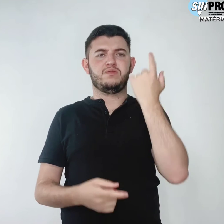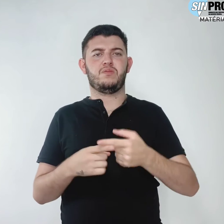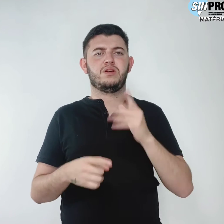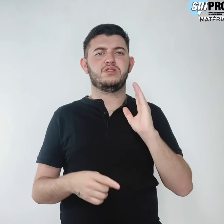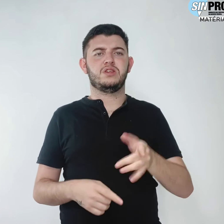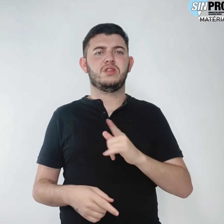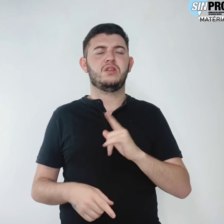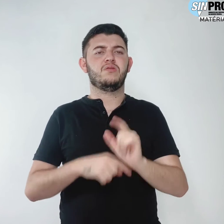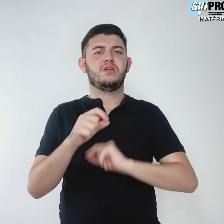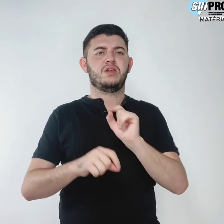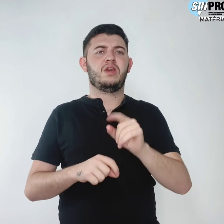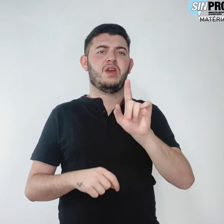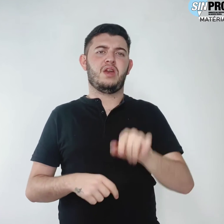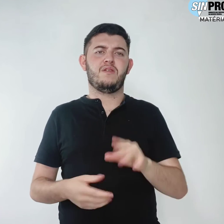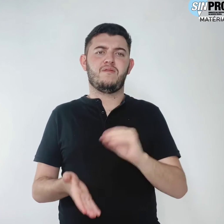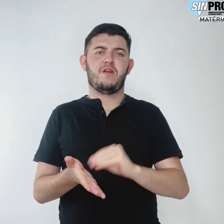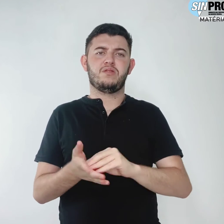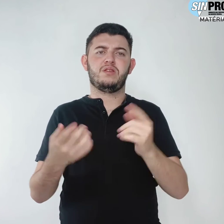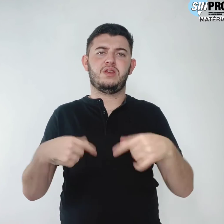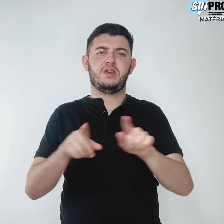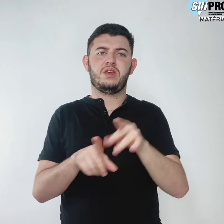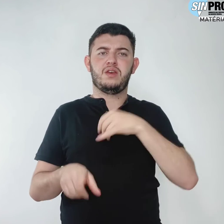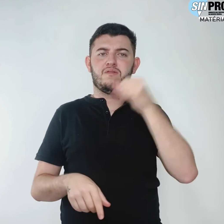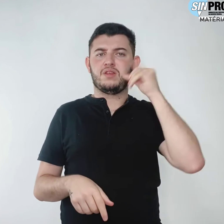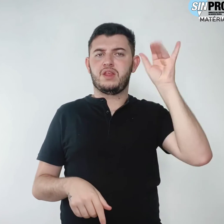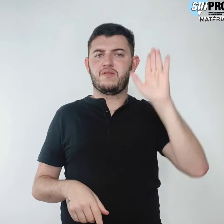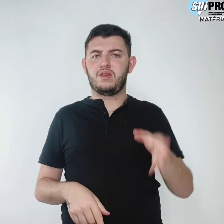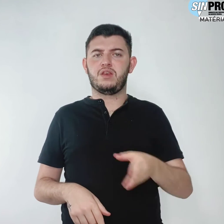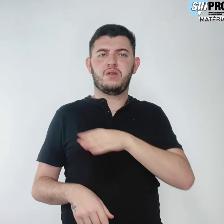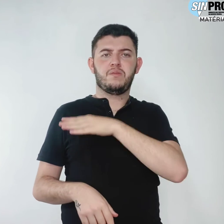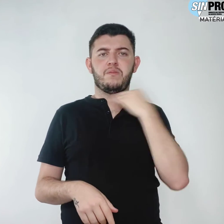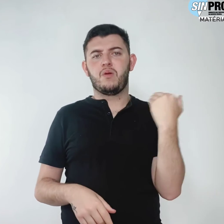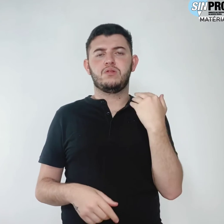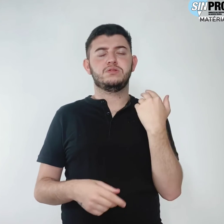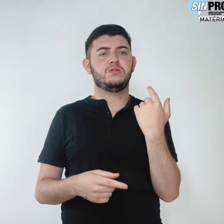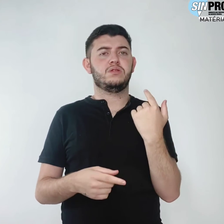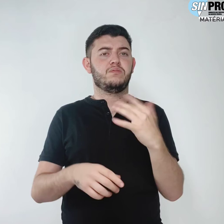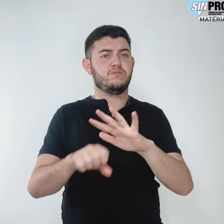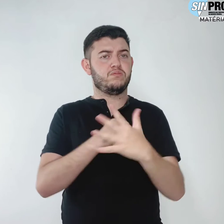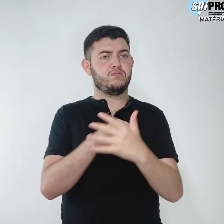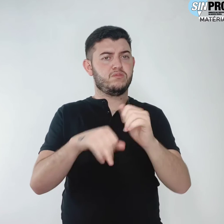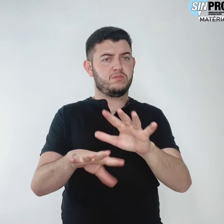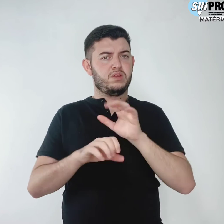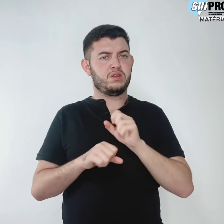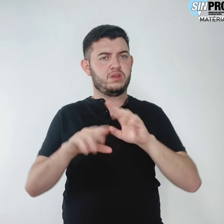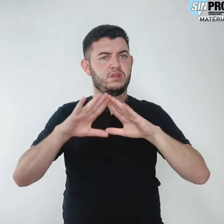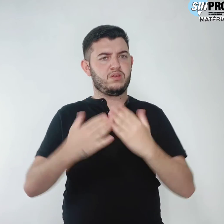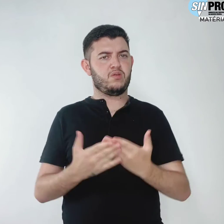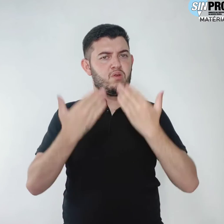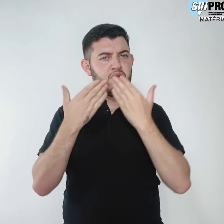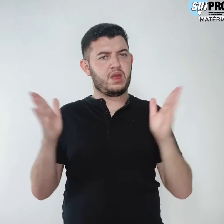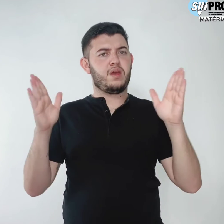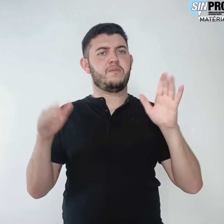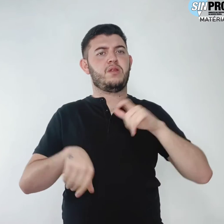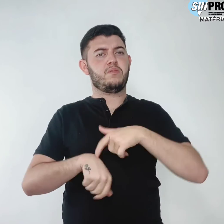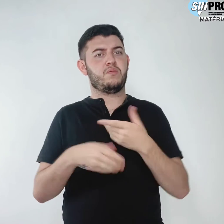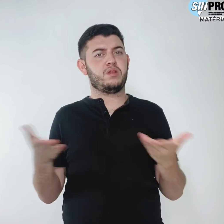famílias vitimadas pelo excesso desnecessário e totalmente evitável de mortes pela doença. Reabrir